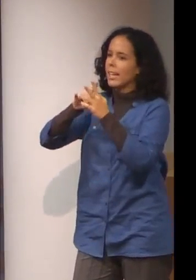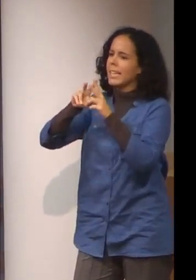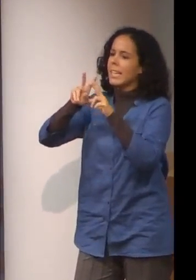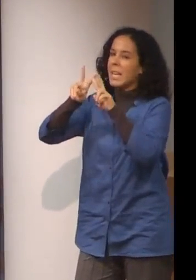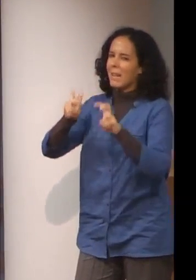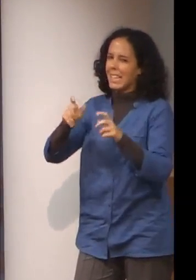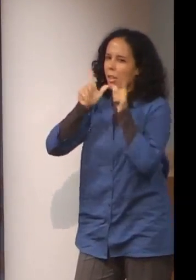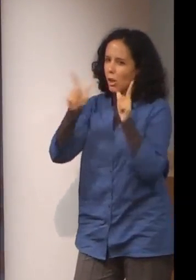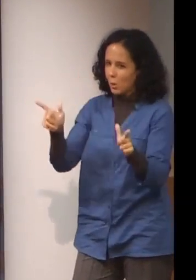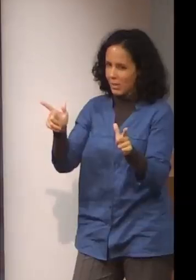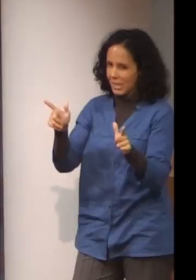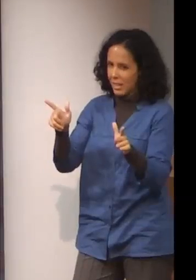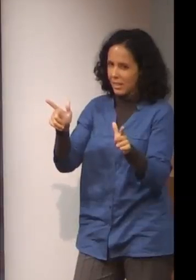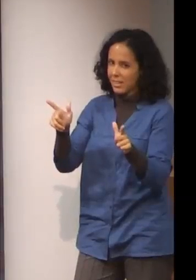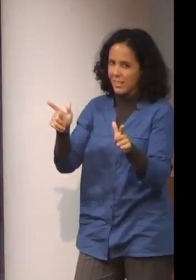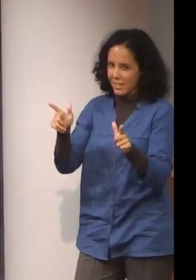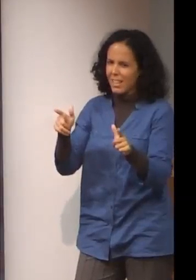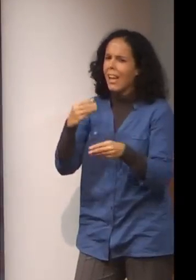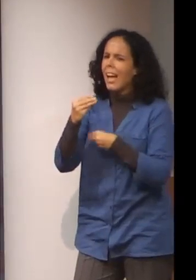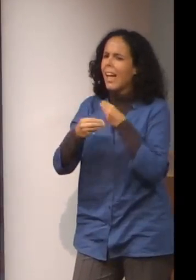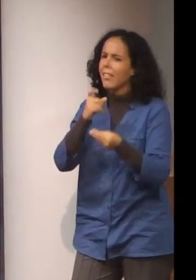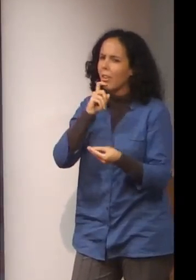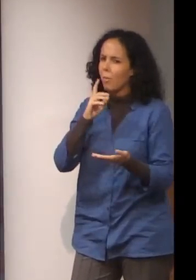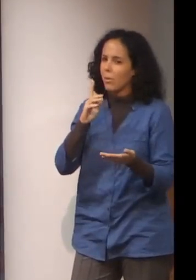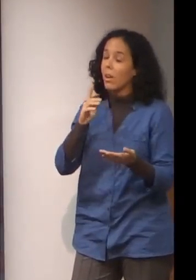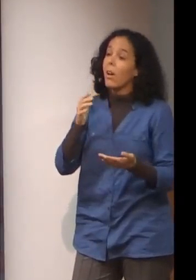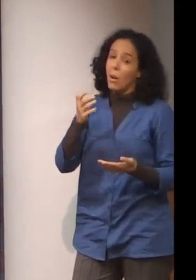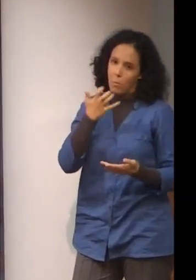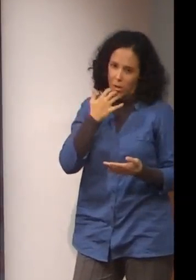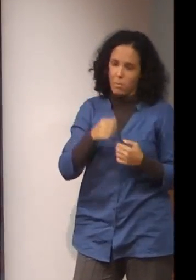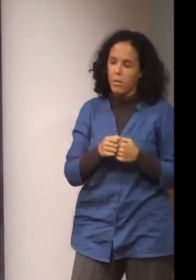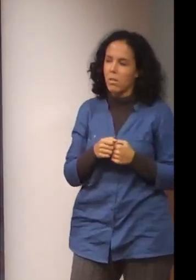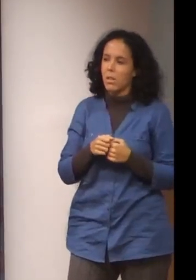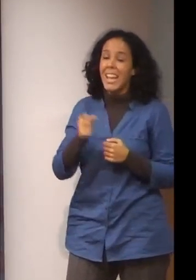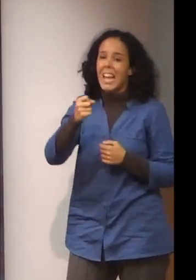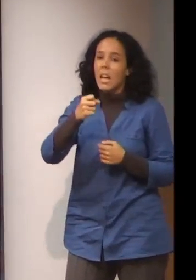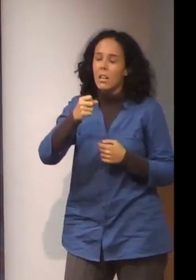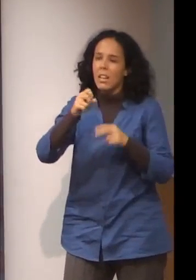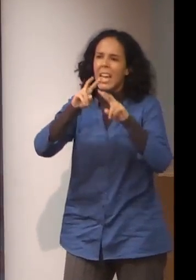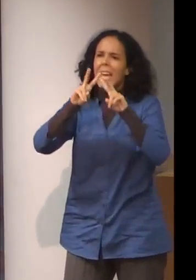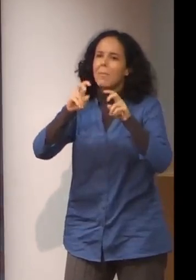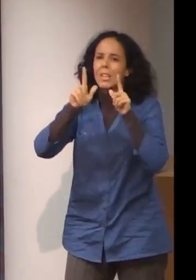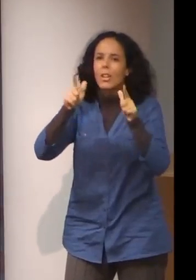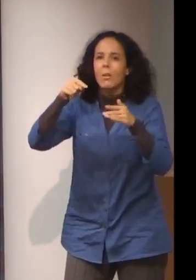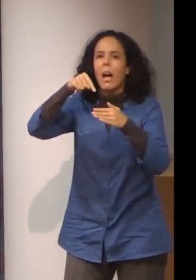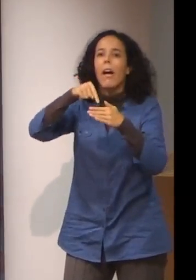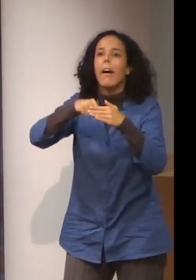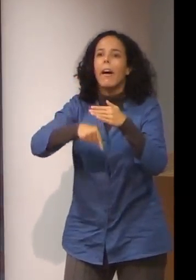porque primaba el respeto de la comunidad sorda hacia las investigaciones lingüísticas que se desarrollaban, de manera